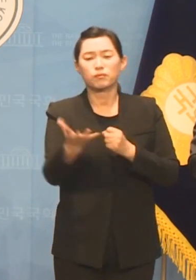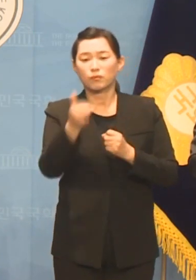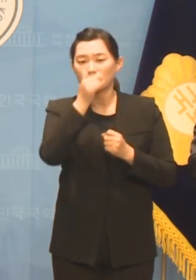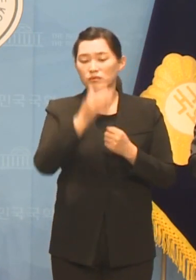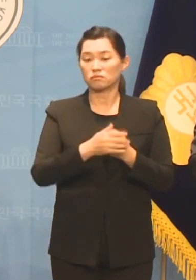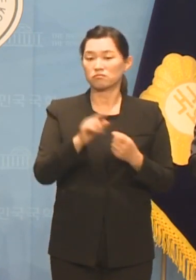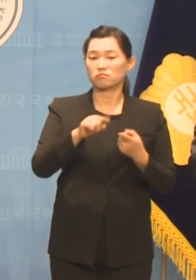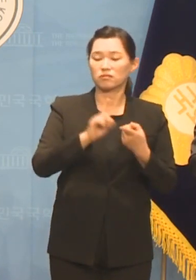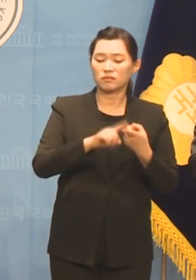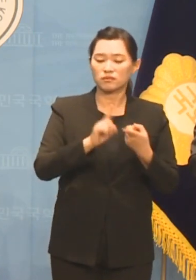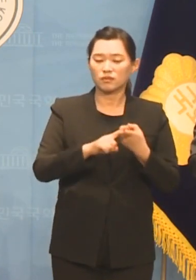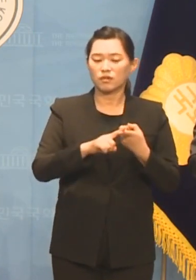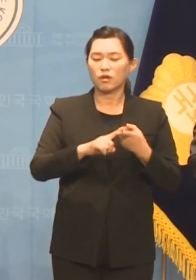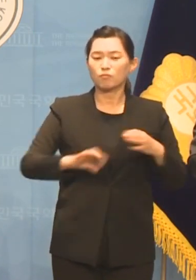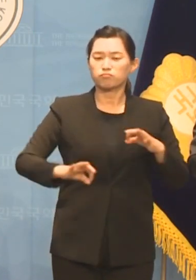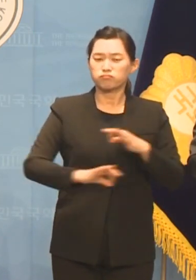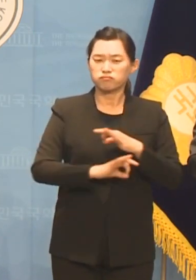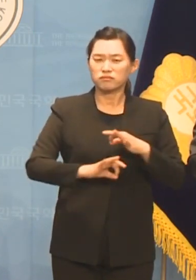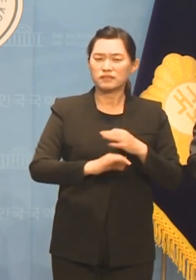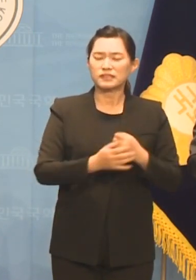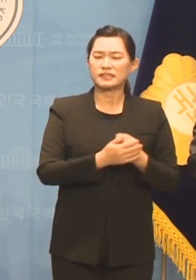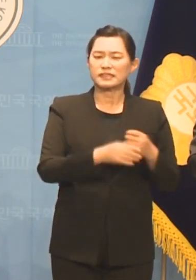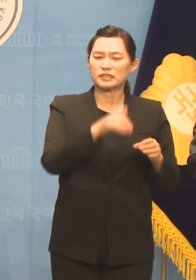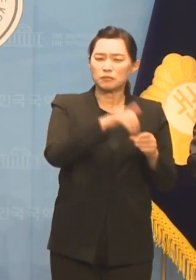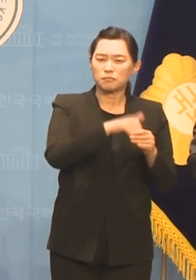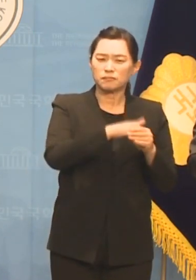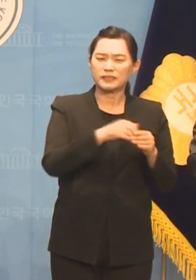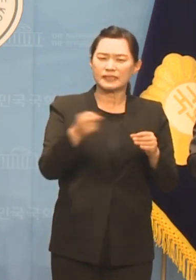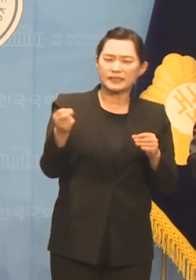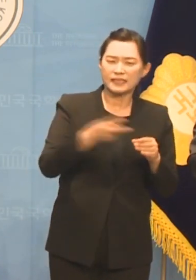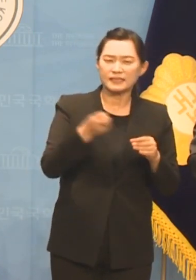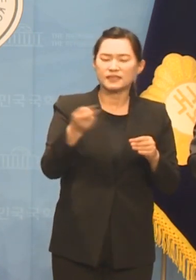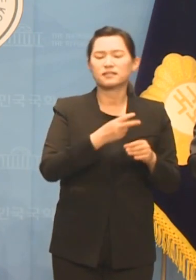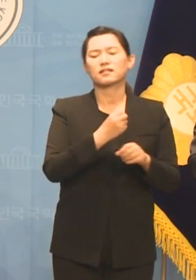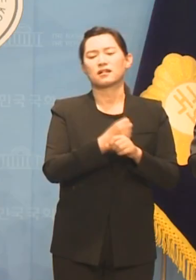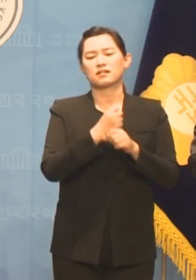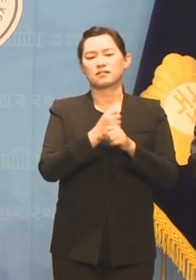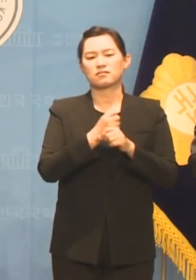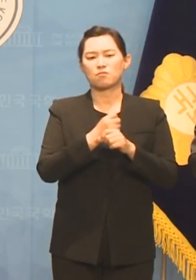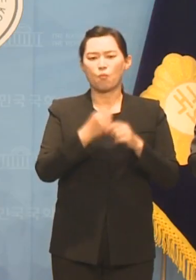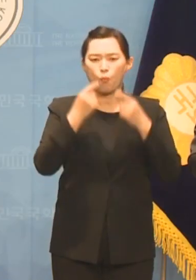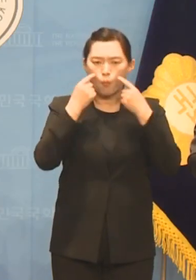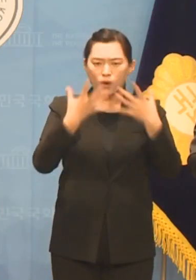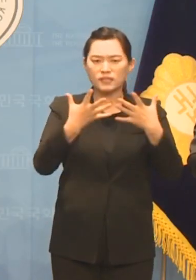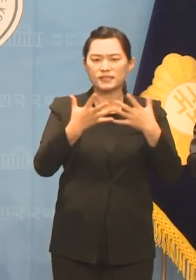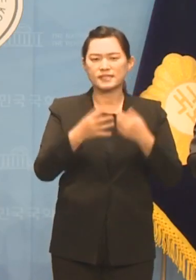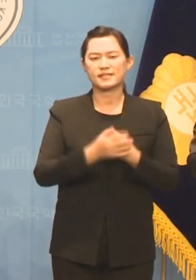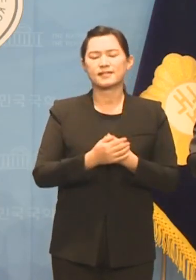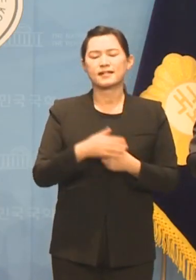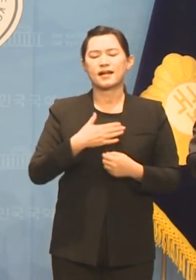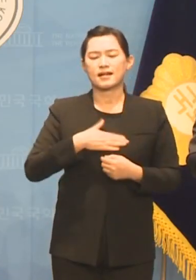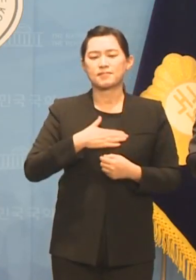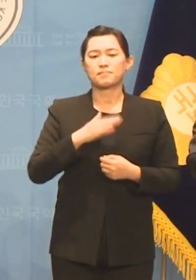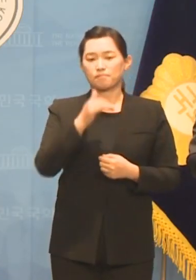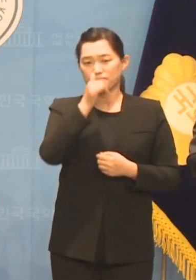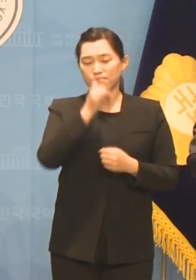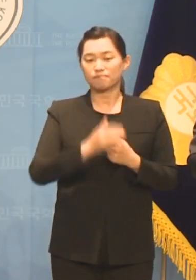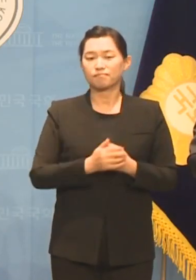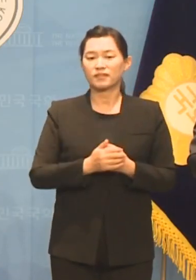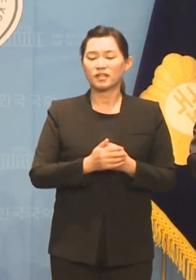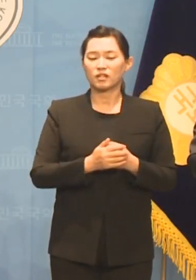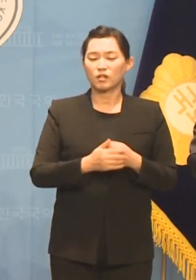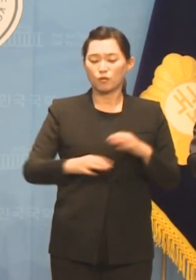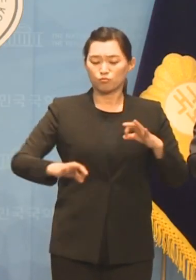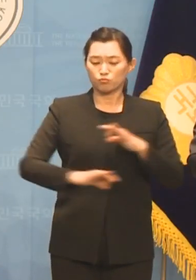근거로 부정선거 음모론을 재점화하려는 움직임이 뚜렷이 감지되고 있습니다. 또한